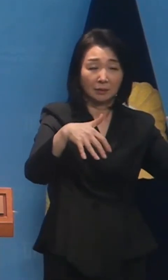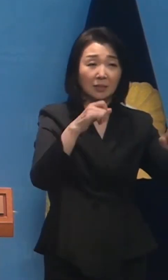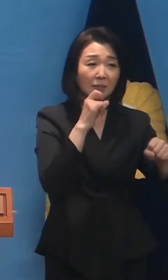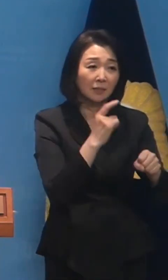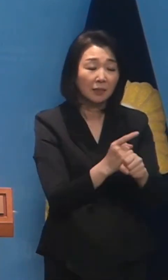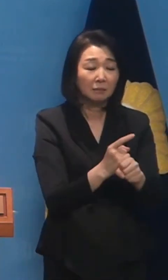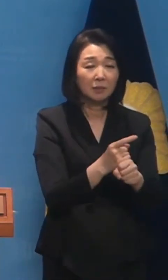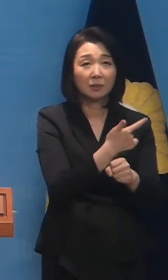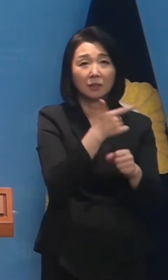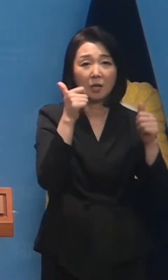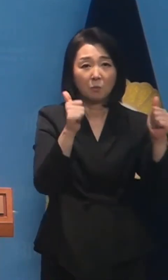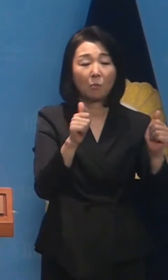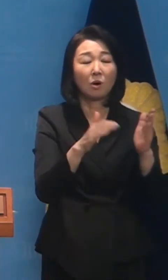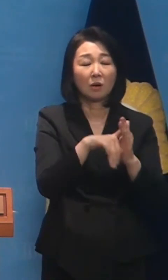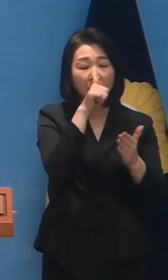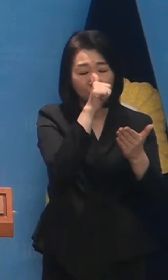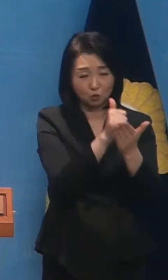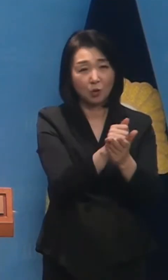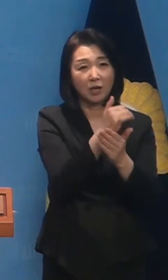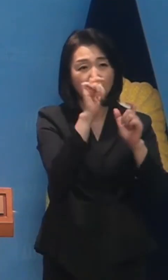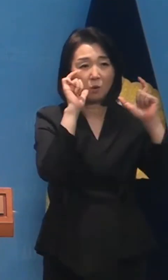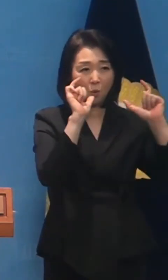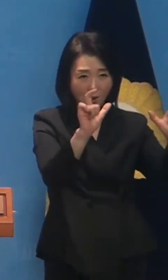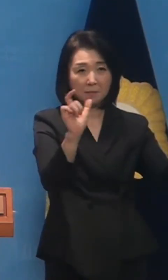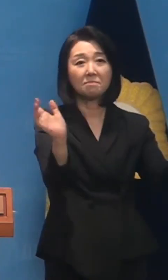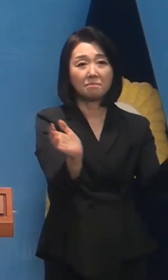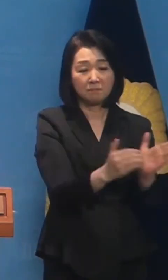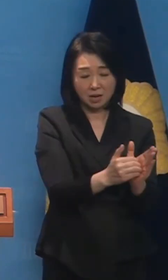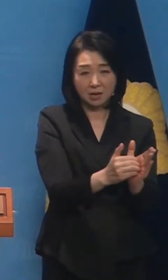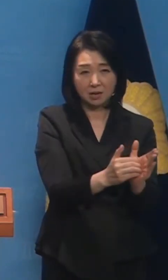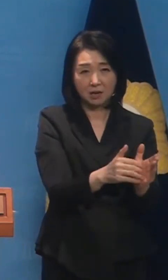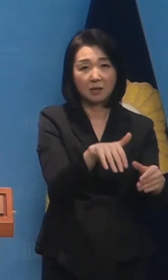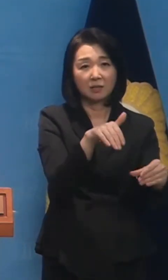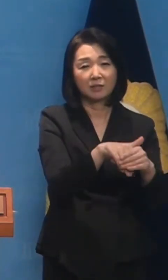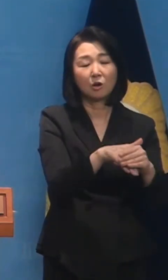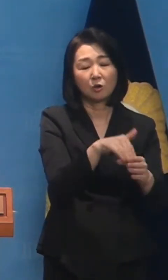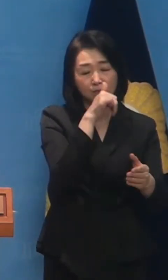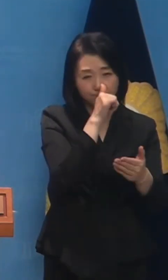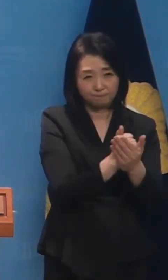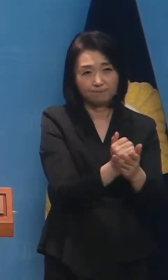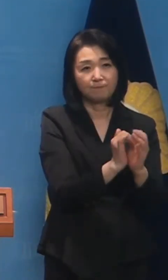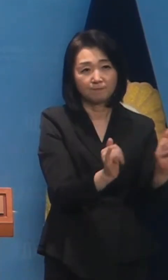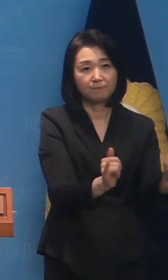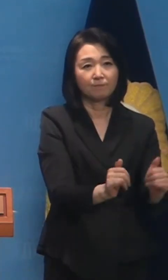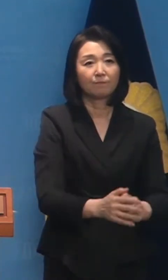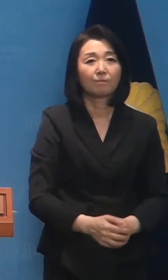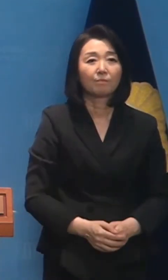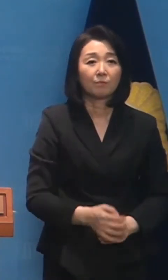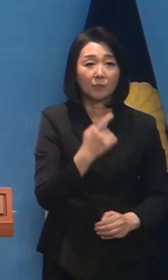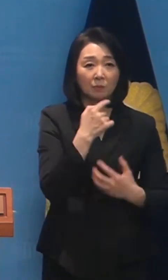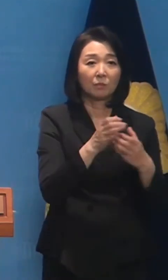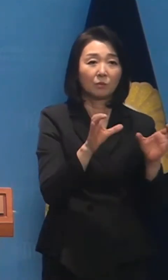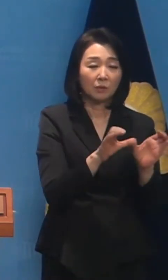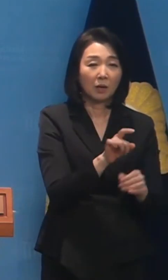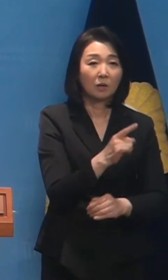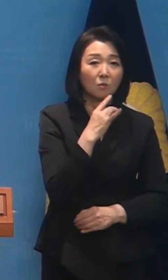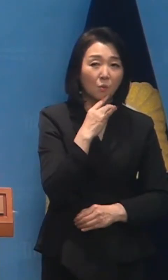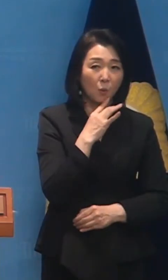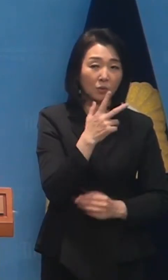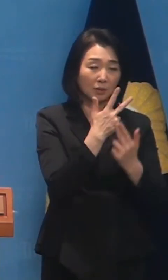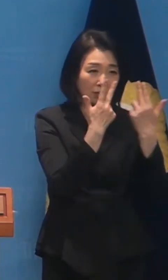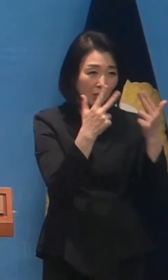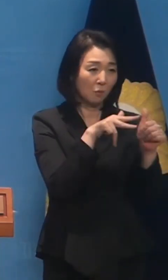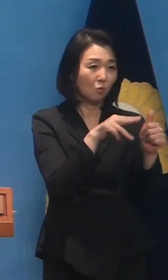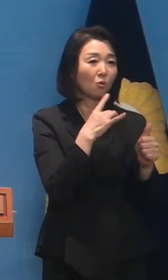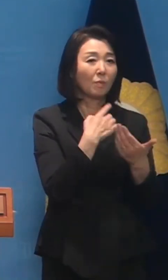이미 대법원에서 유죄임이 확정된 선거 사법입니다. 그런데 민주당은 오직